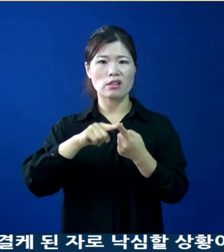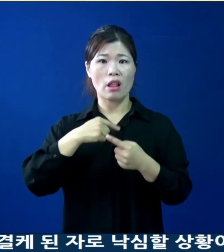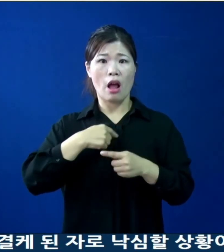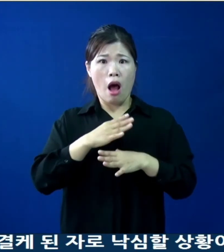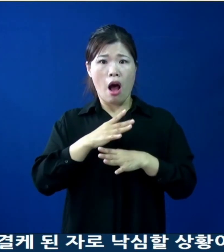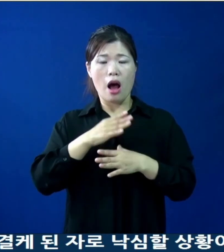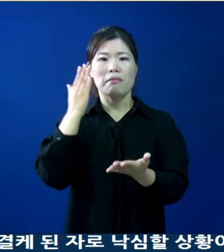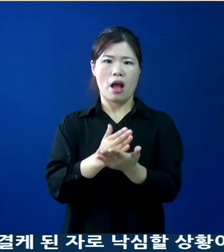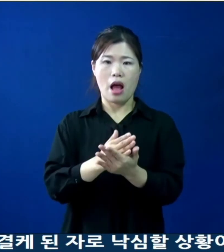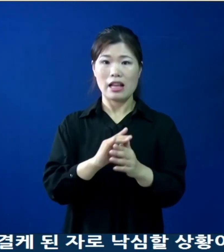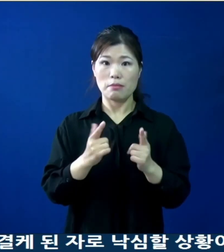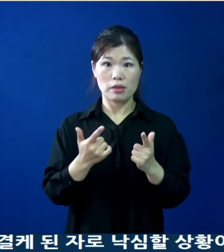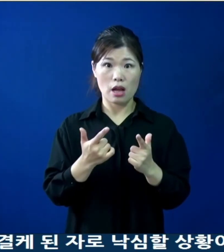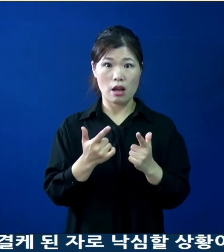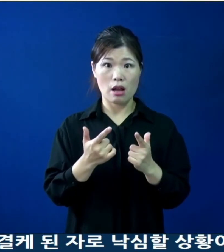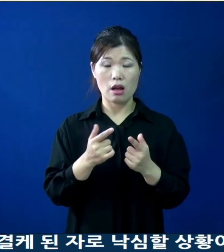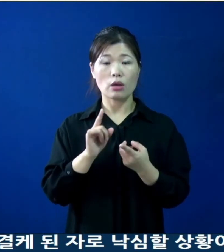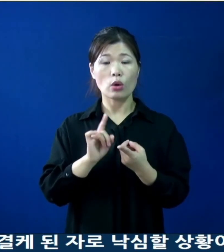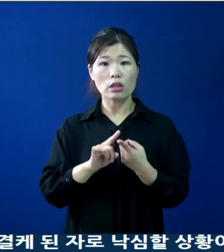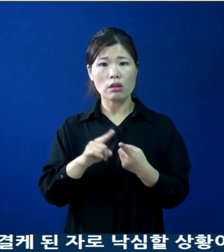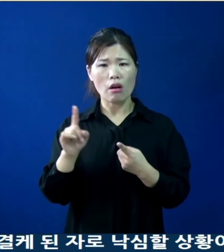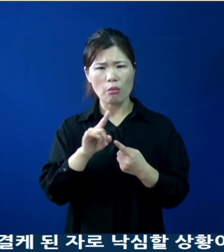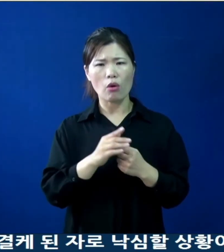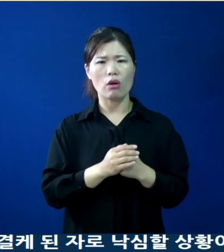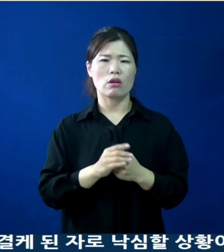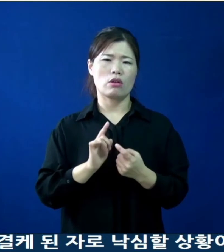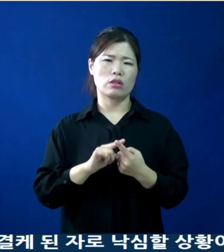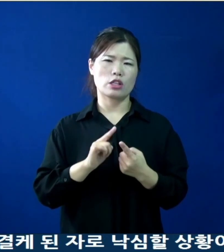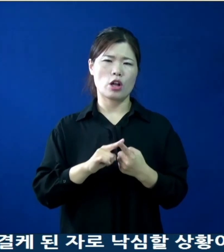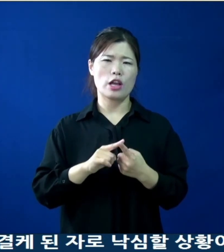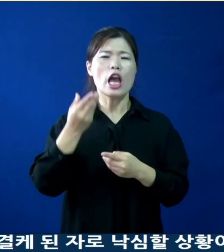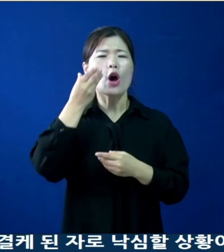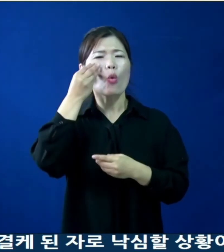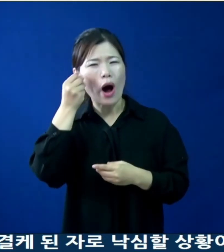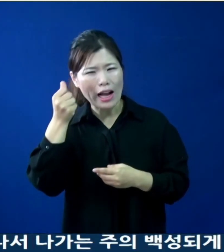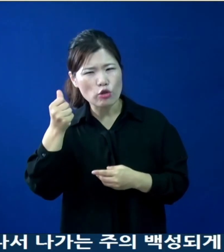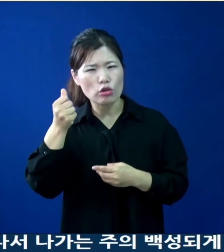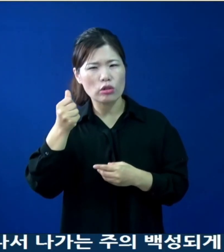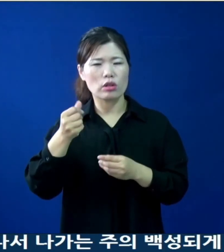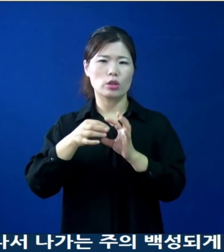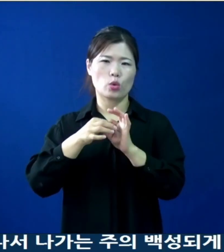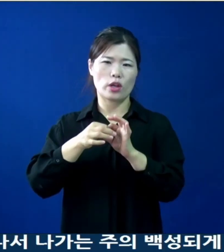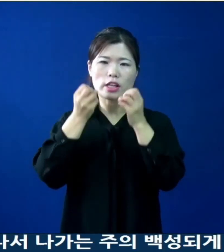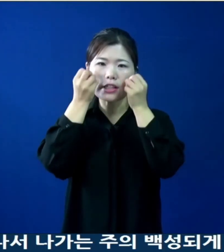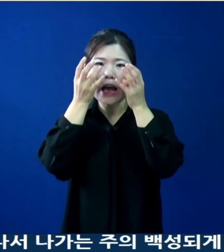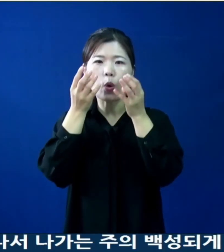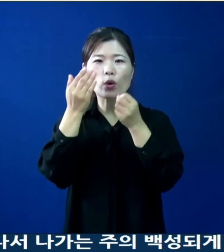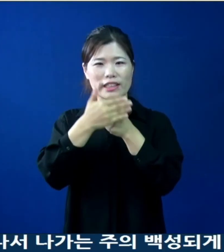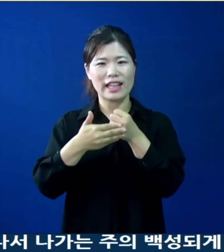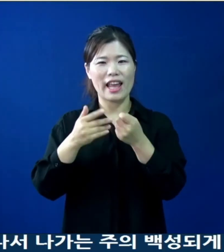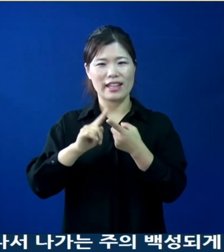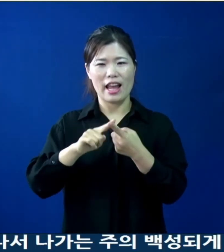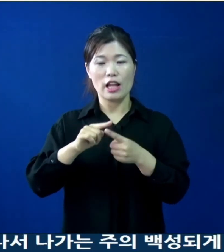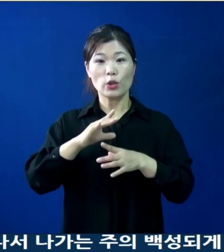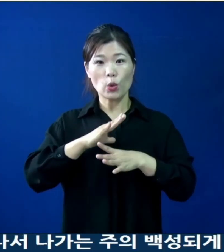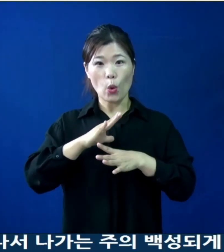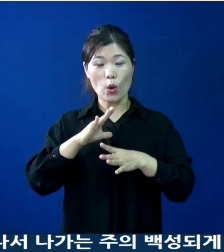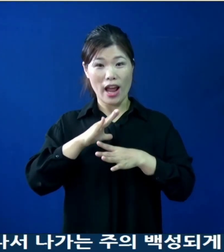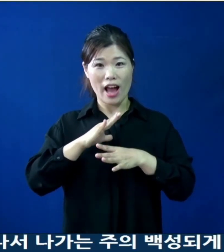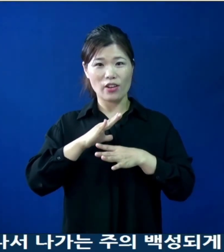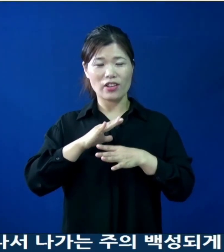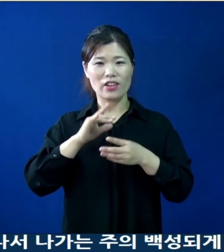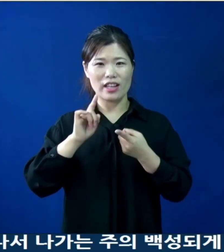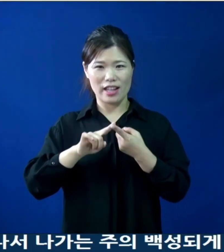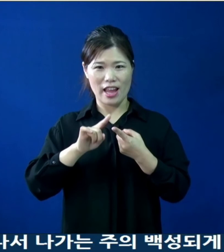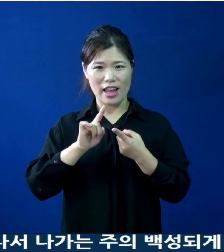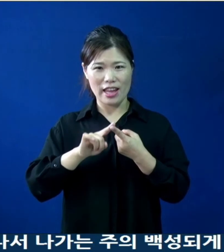통해서 그리스도의 기름 부음을 통해서 우리에게 주시는 새로운 은혜에 대한 놀라운 예견인 것을